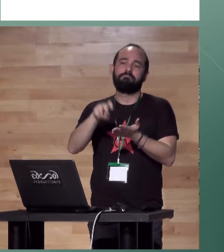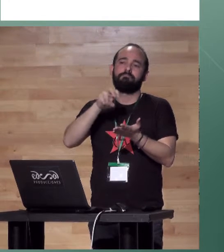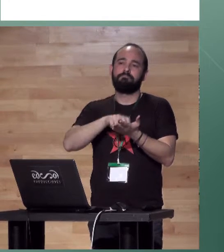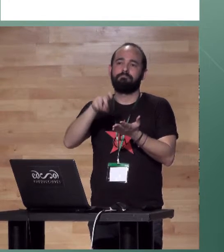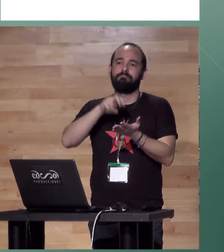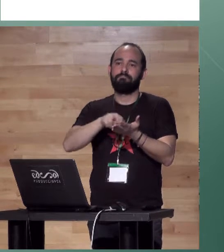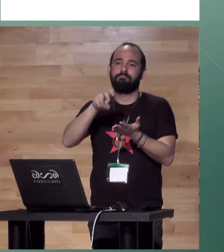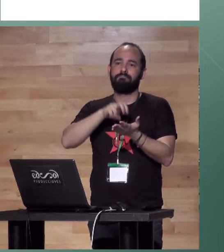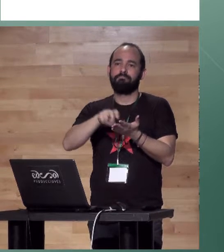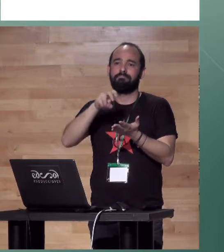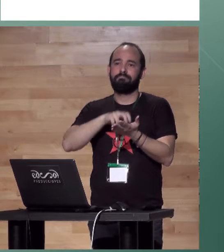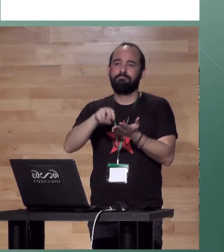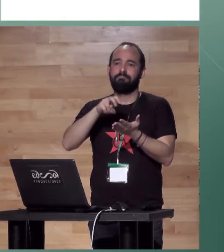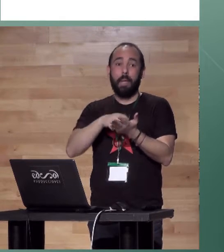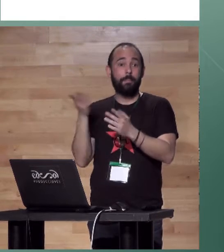Están caminando.